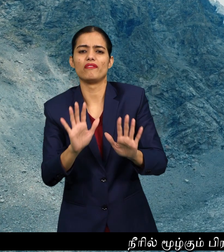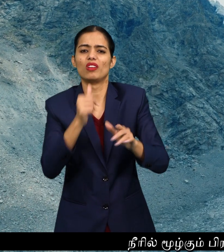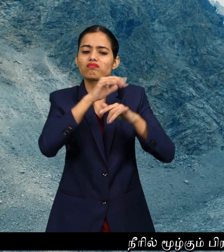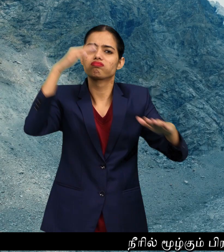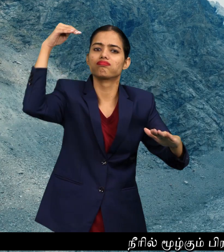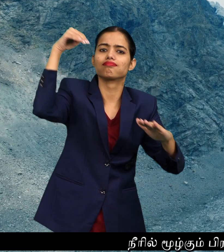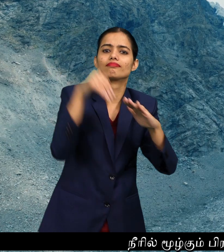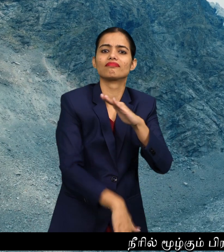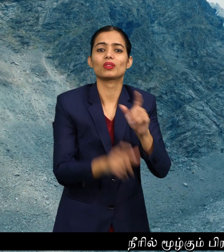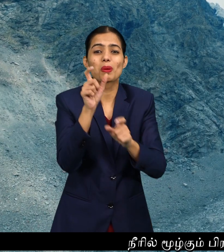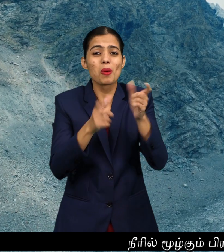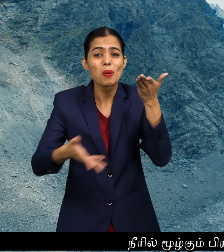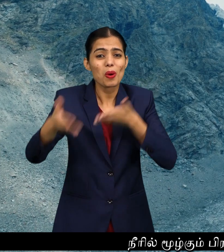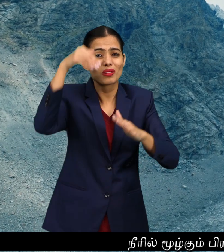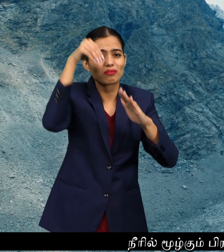எதிர்கொள்ளும்.